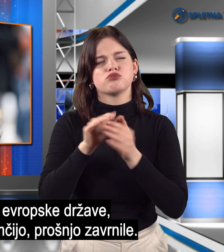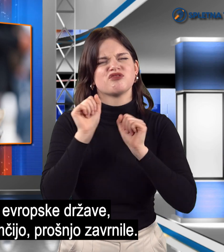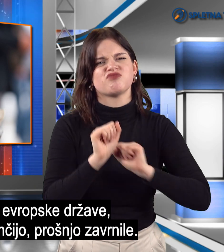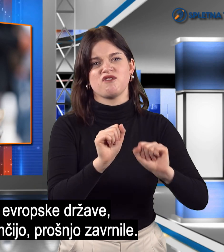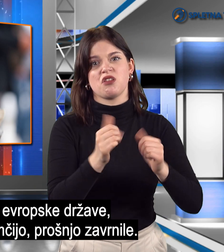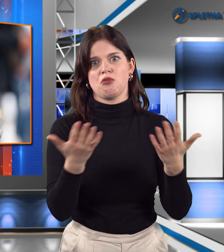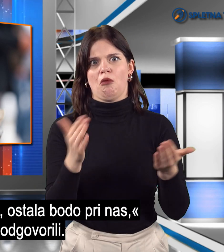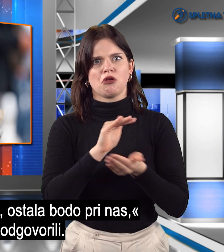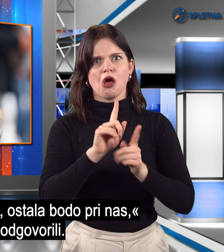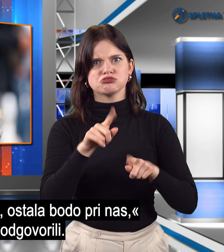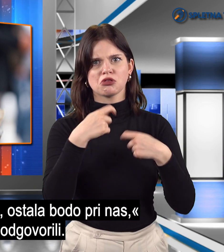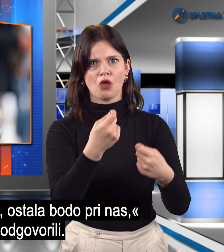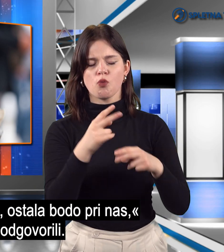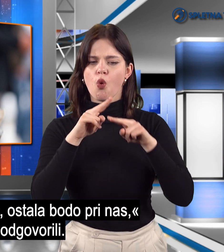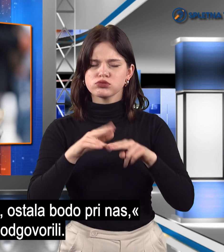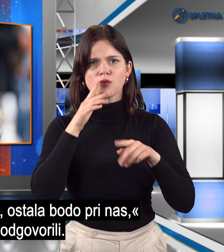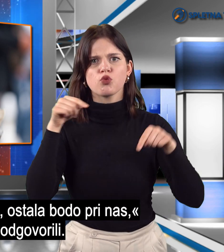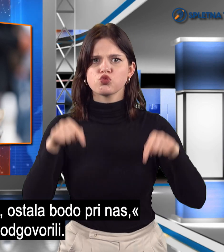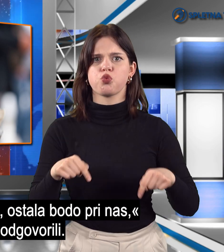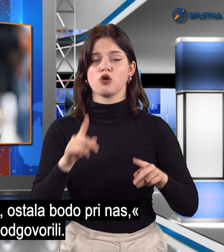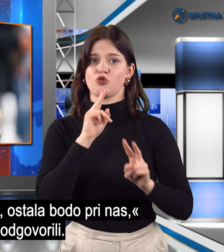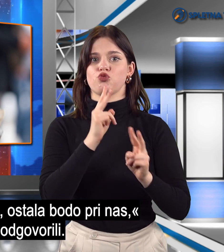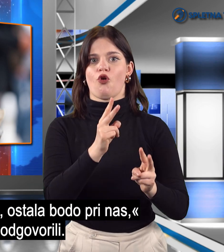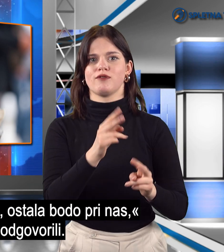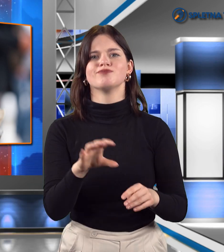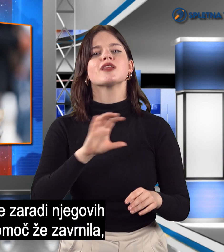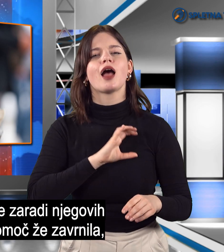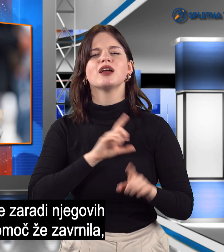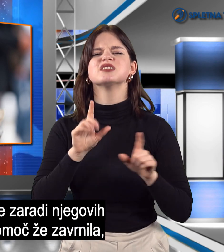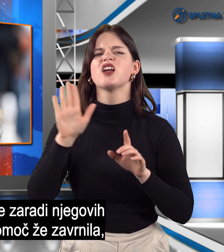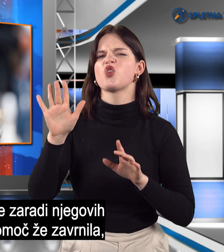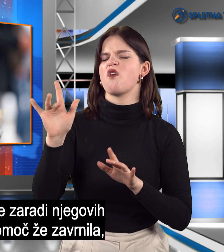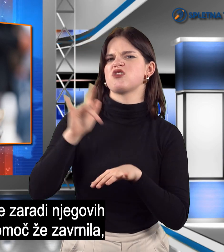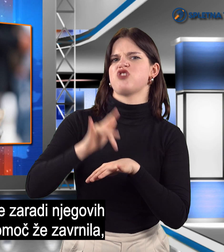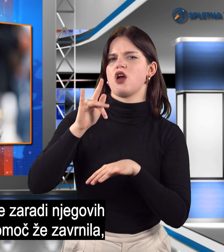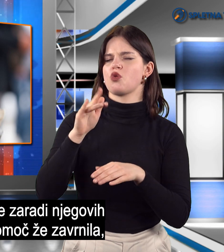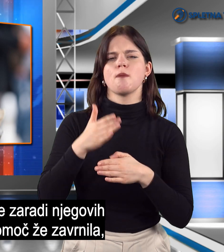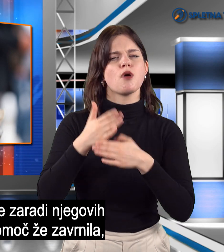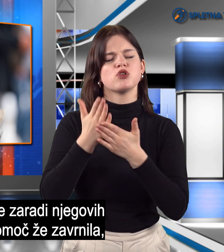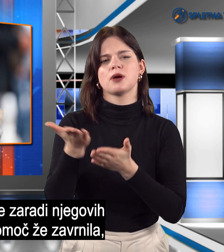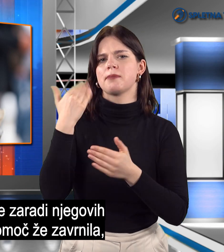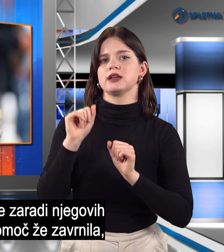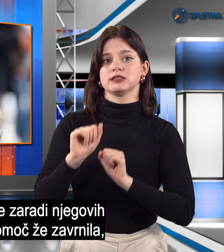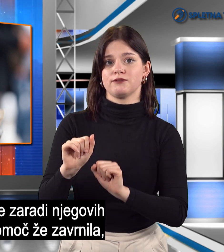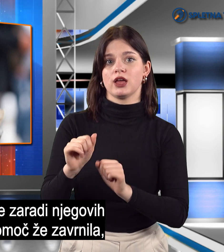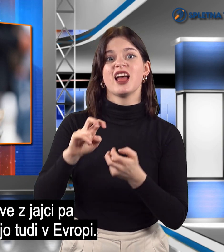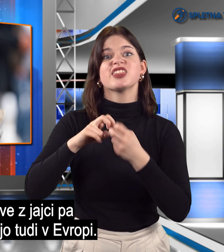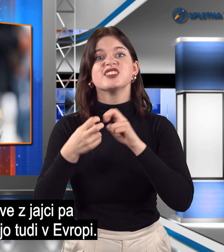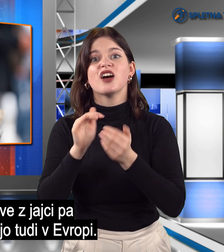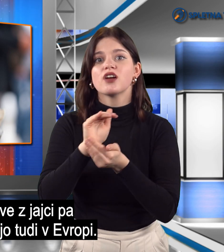evropske države, vključno z Nemčijo, prošnjo zavrnile. Jajc ne damo. Ostala bodo pri nas, so odgovorili.